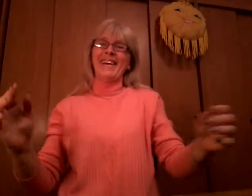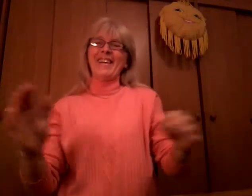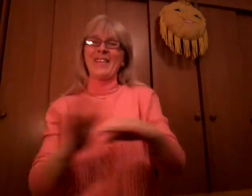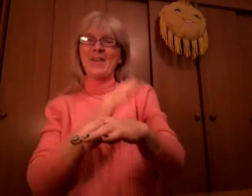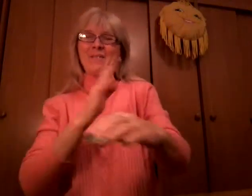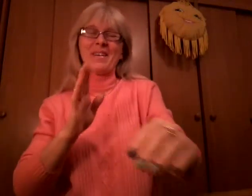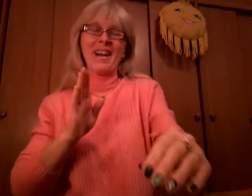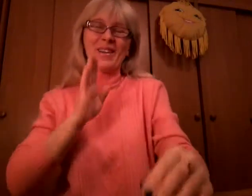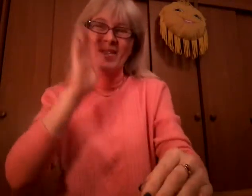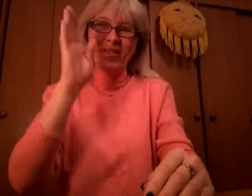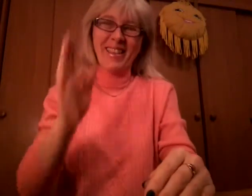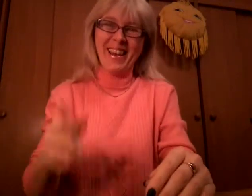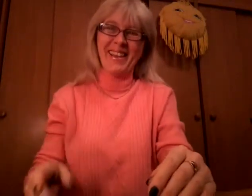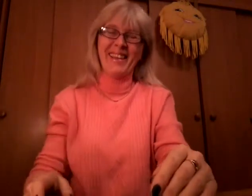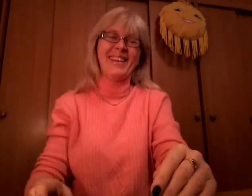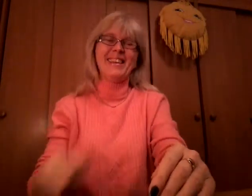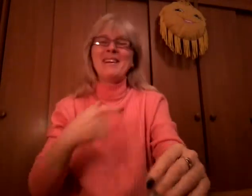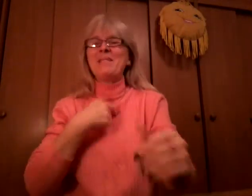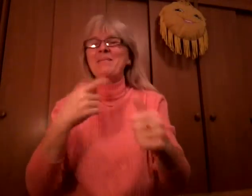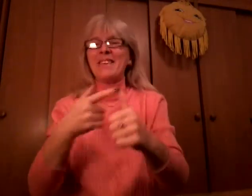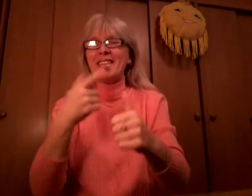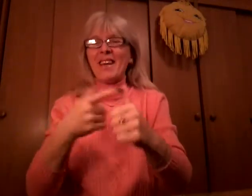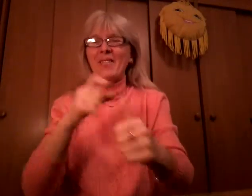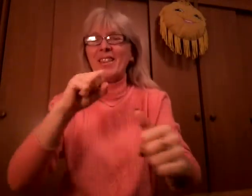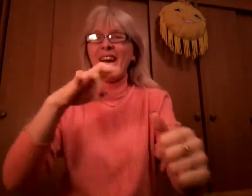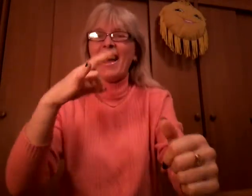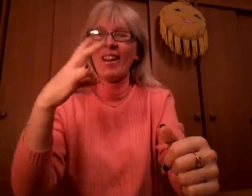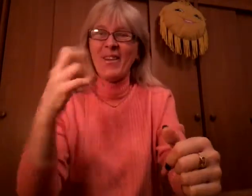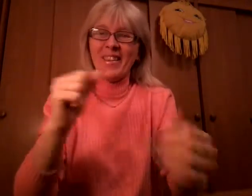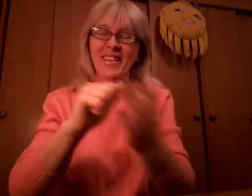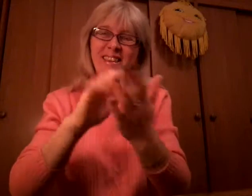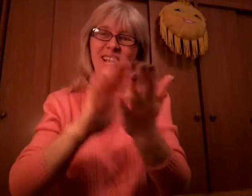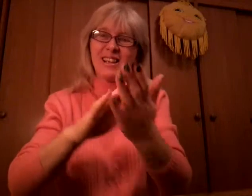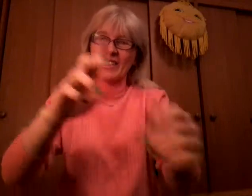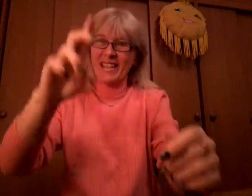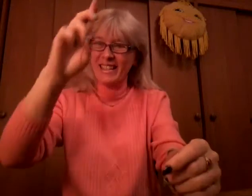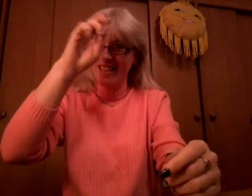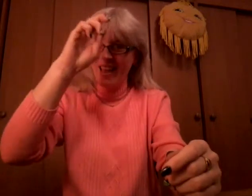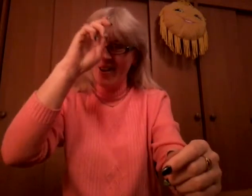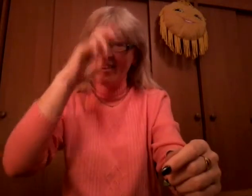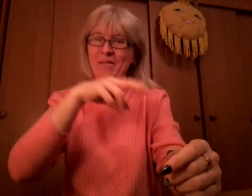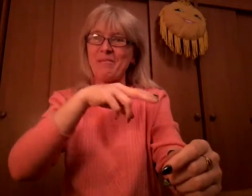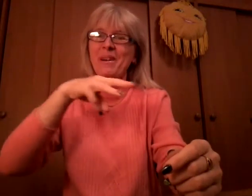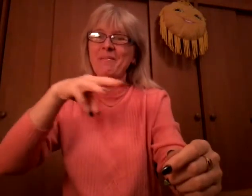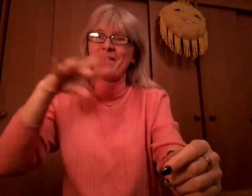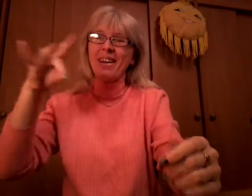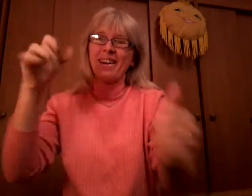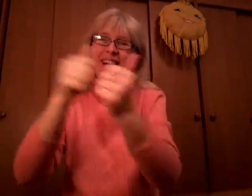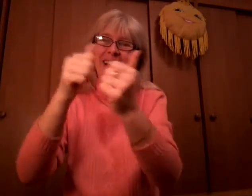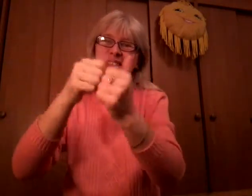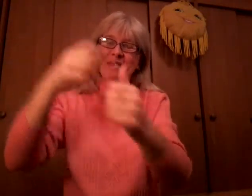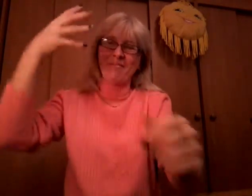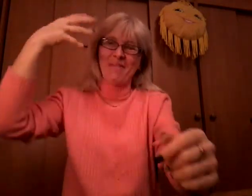Доброе утро! Мне Давид Ален слишком рада мне